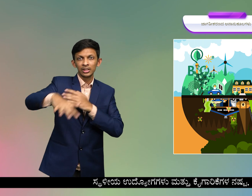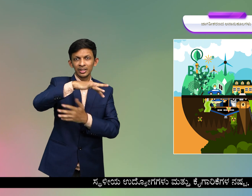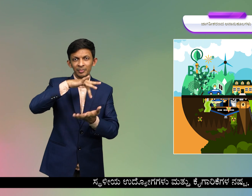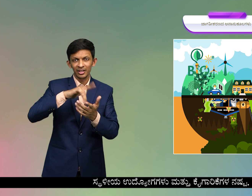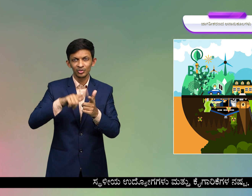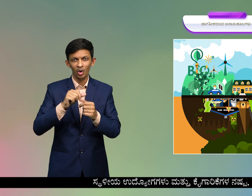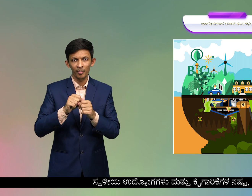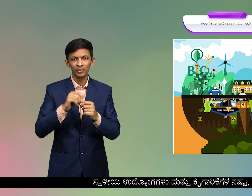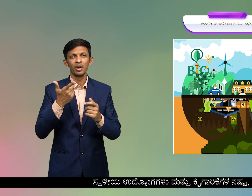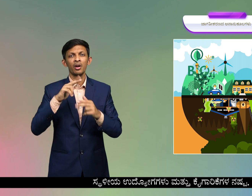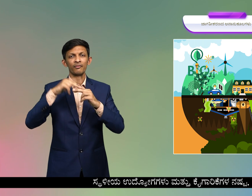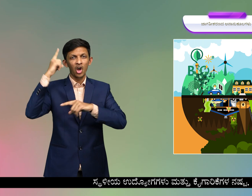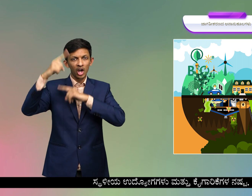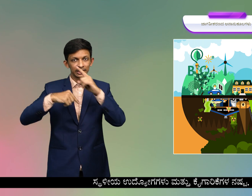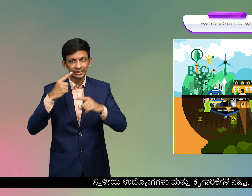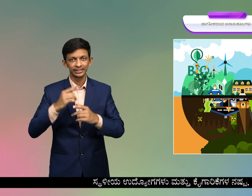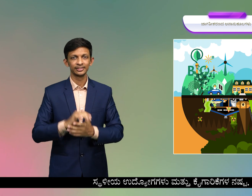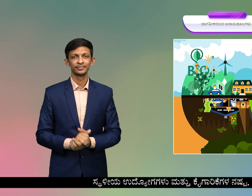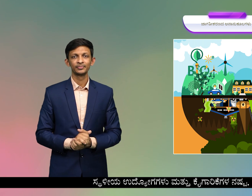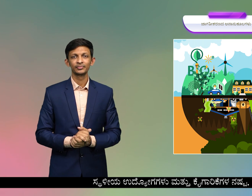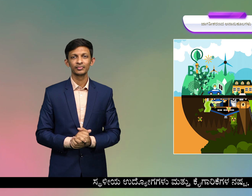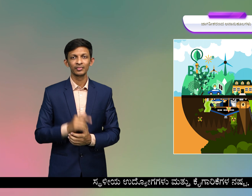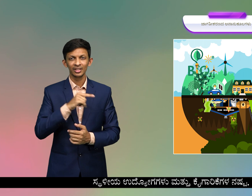ಸ್ಥಳೀಯ ಉದ್ಯೋಗಗಳು ಮತ್ತು ಕೈಗಾರಿಕೆಗಳ ನಷ್ಟ,